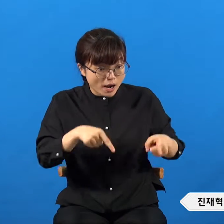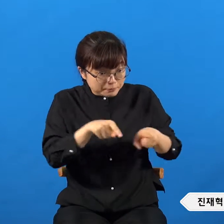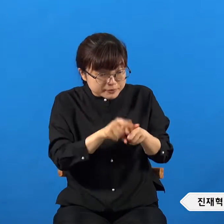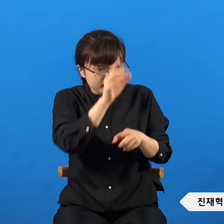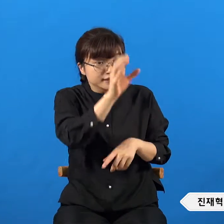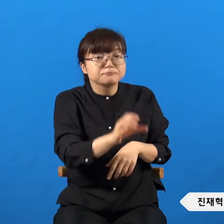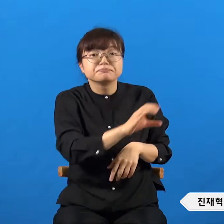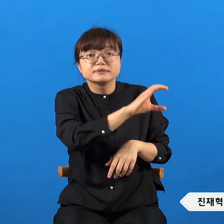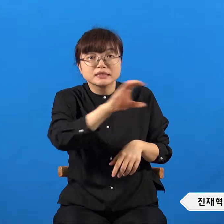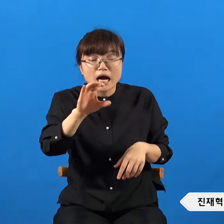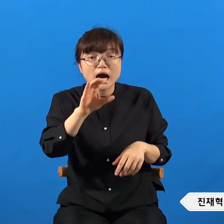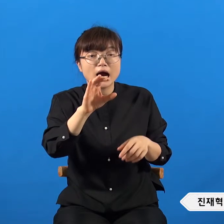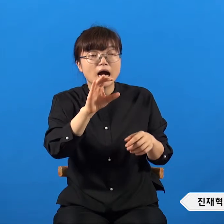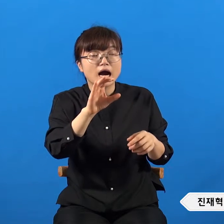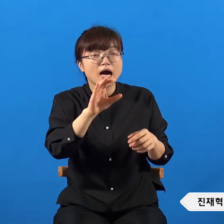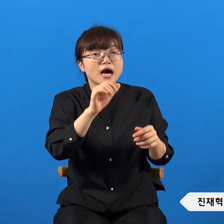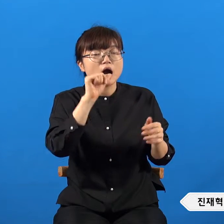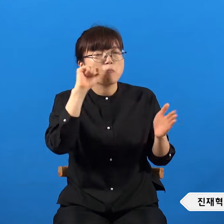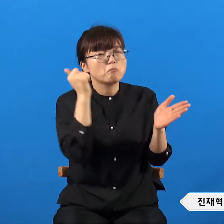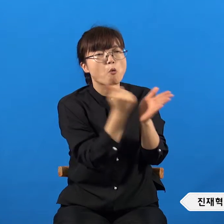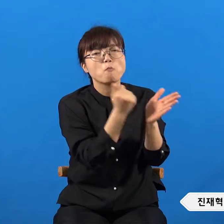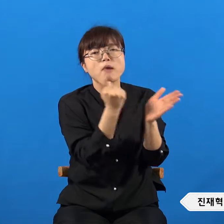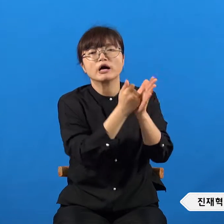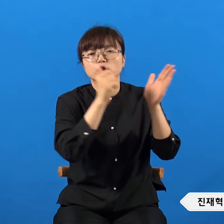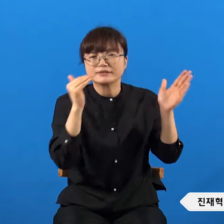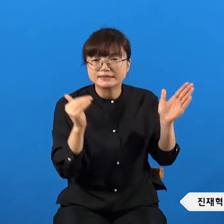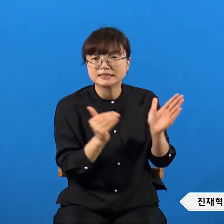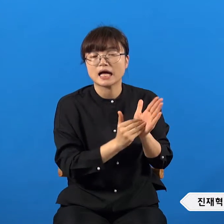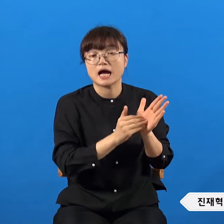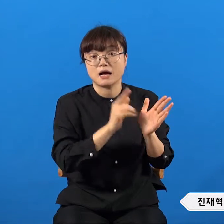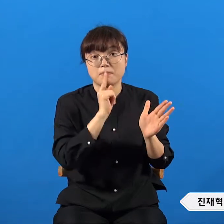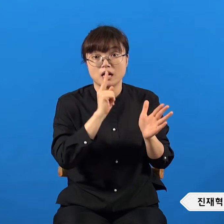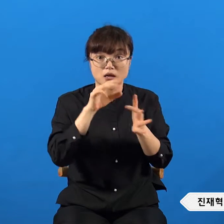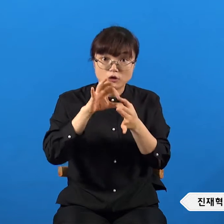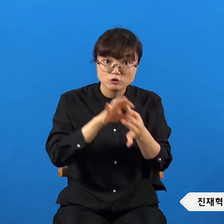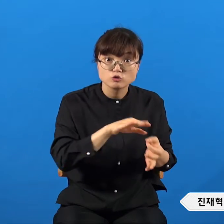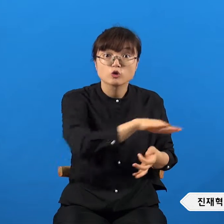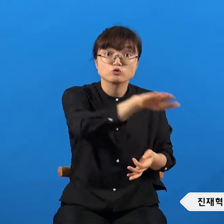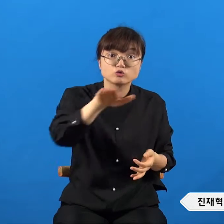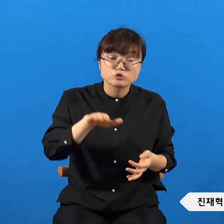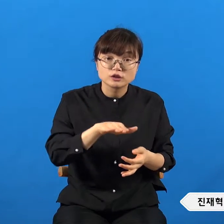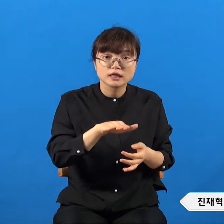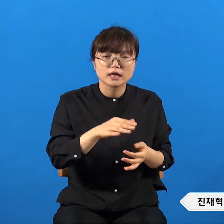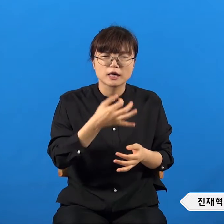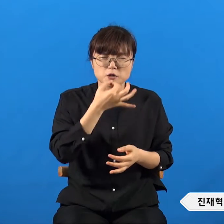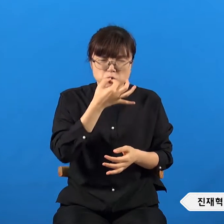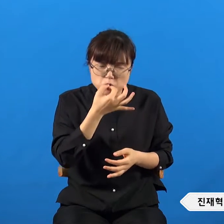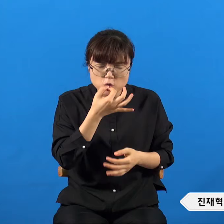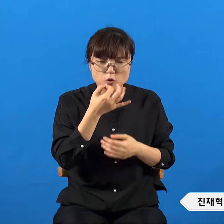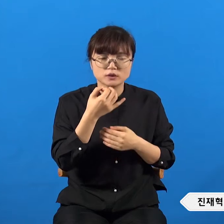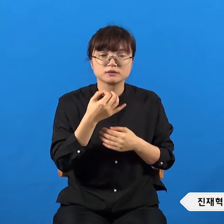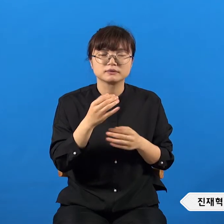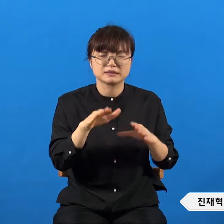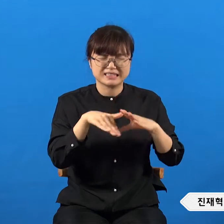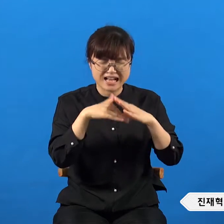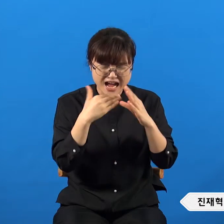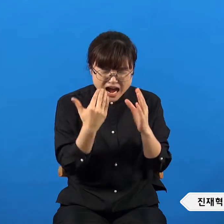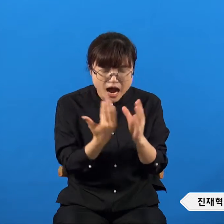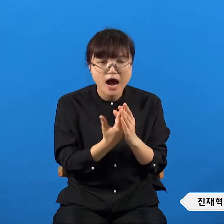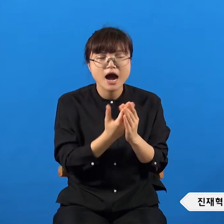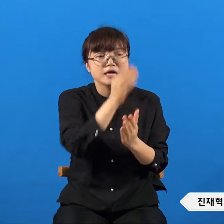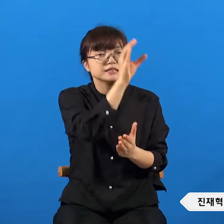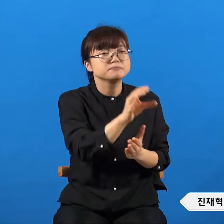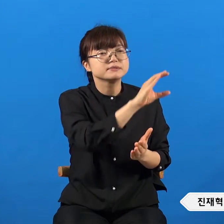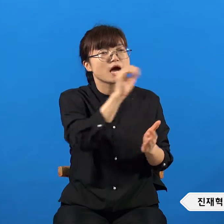함께 십자가에 못 박혔느니라고 말씀하시며 우리의 정과 욕심을 십자가에